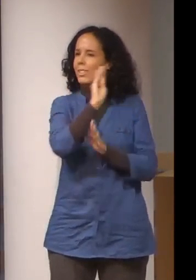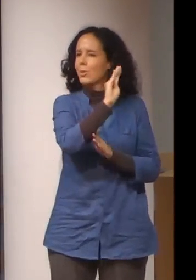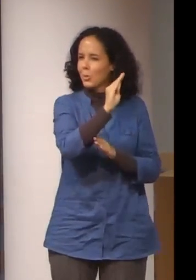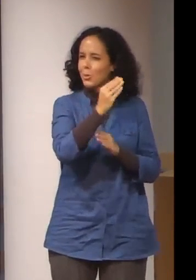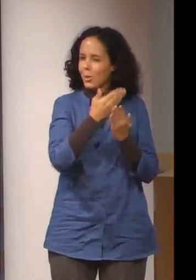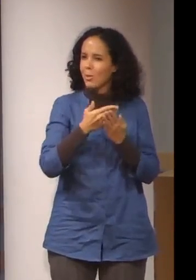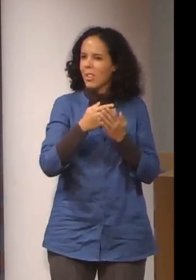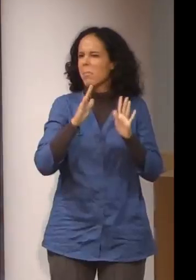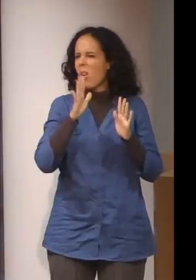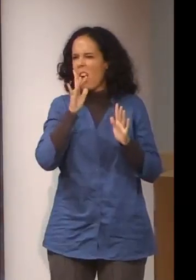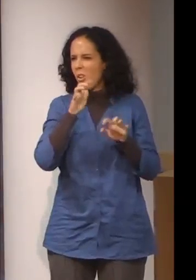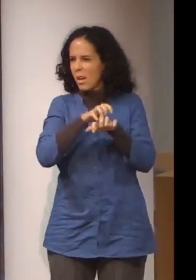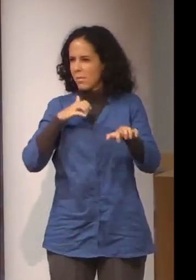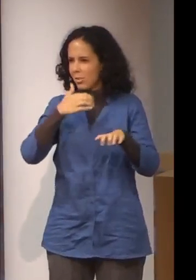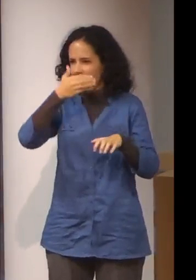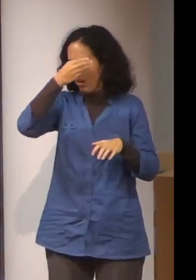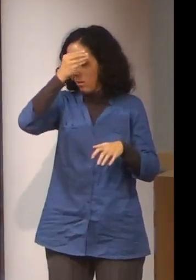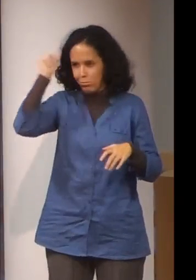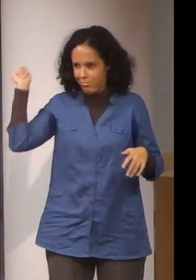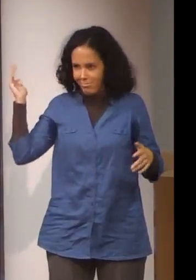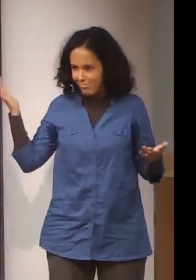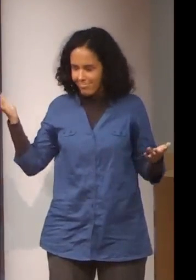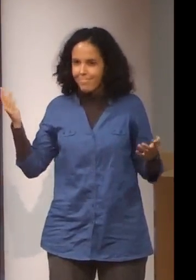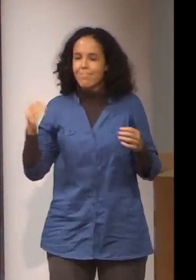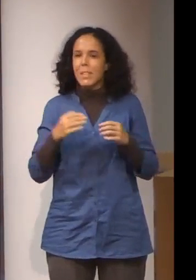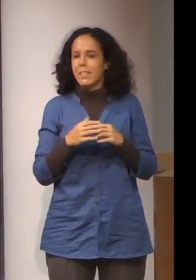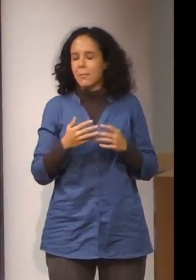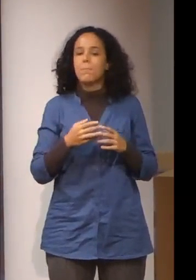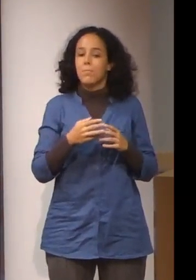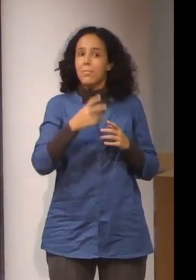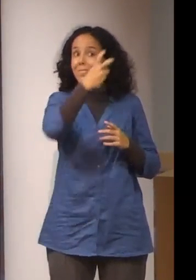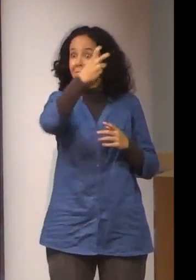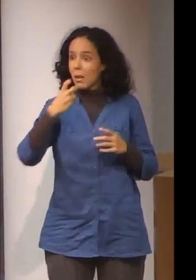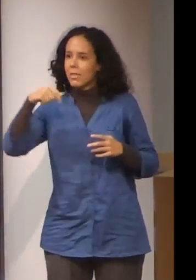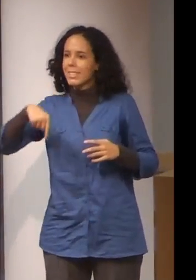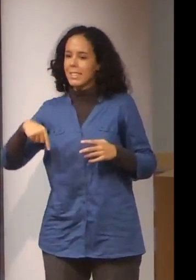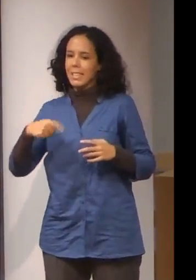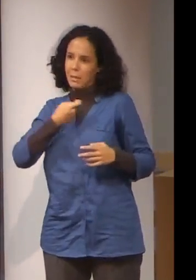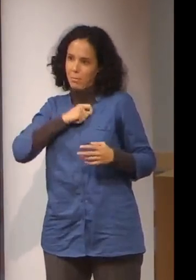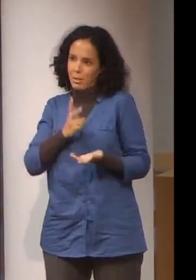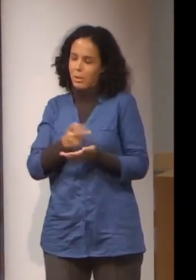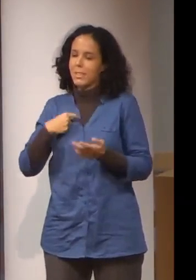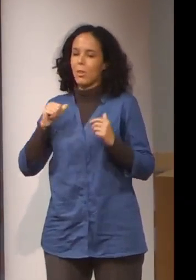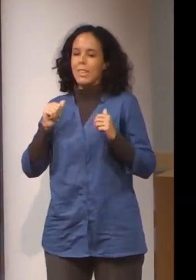y estuve estudiando su lengua de signos, aunque la mayoría ahora mismo se me ha olvidado.